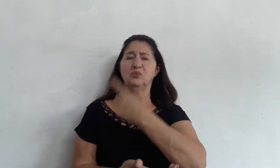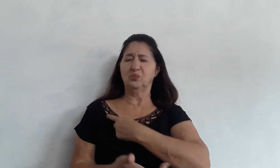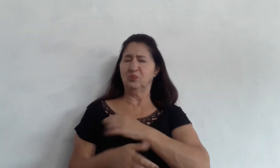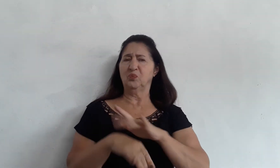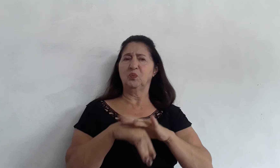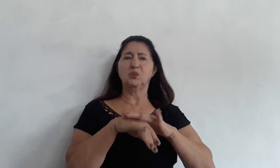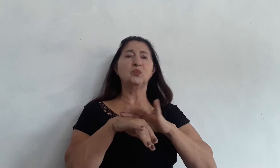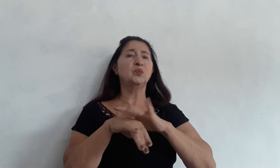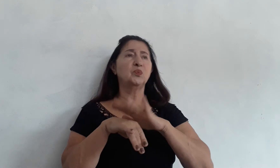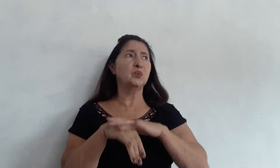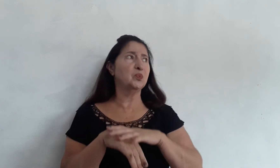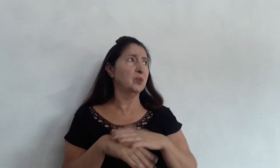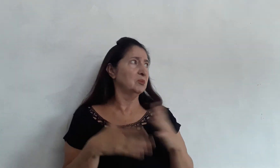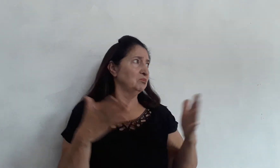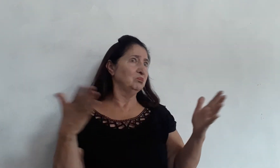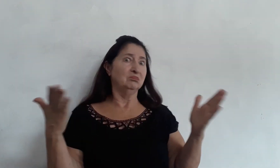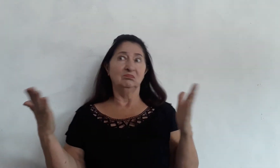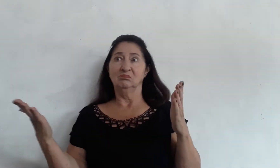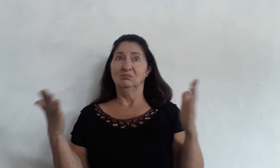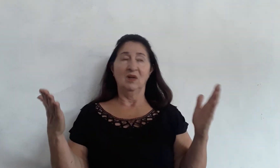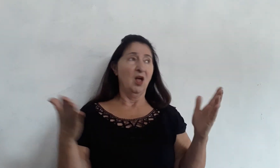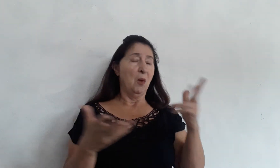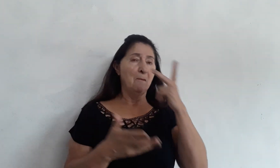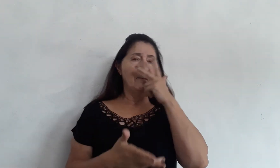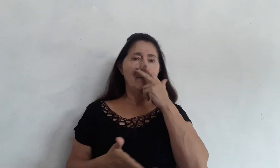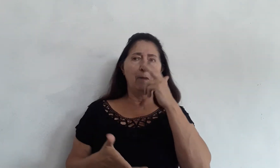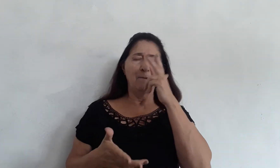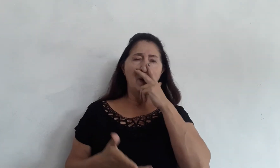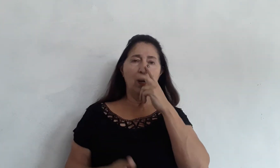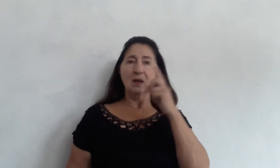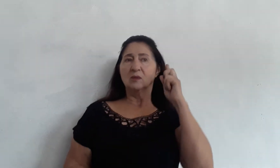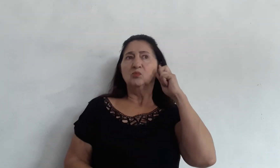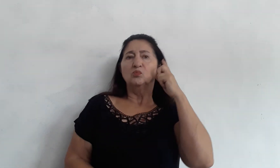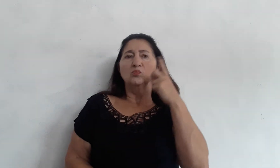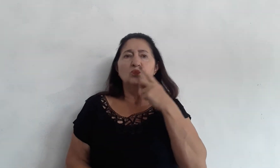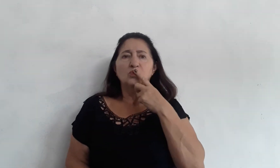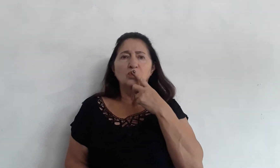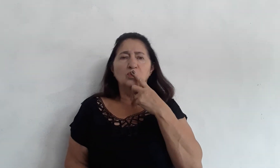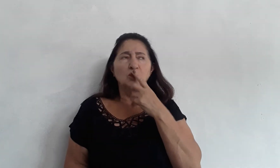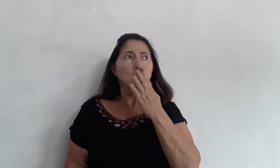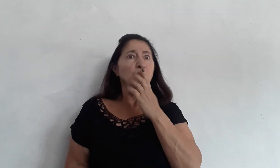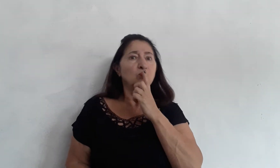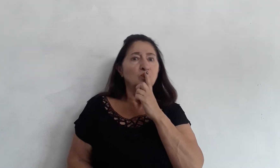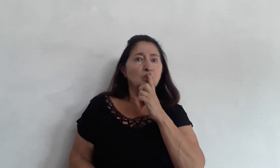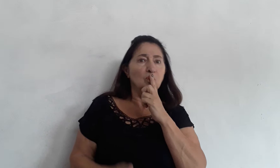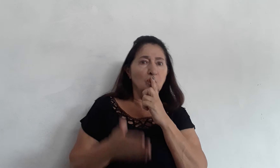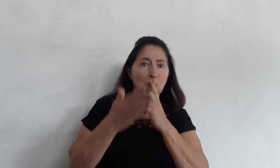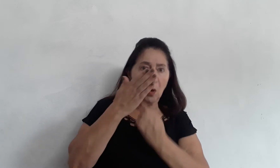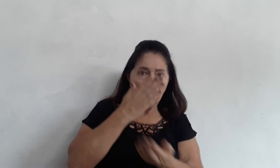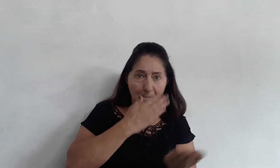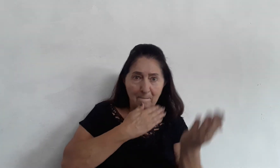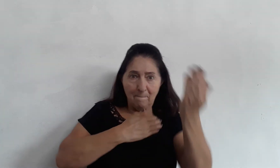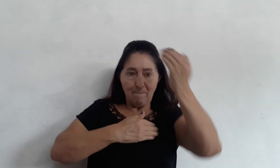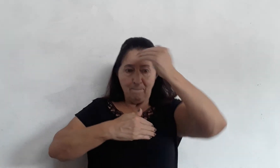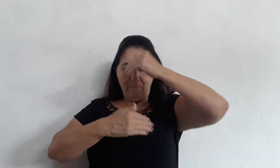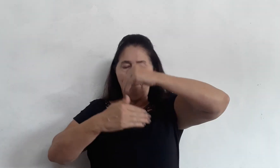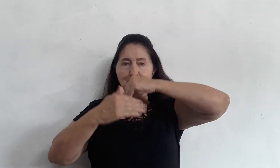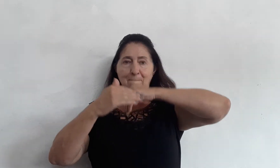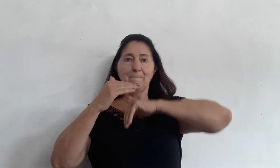vamos deixando com que esse espírito mudo e surdo vai penetrando em nossos corações, em nossas vidas,